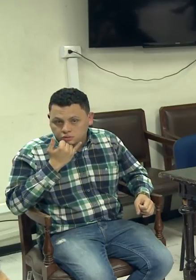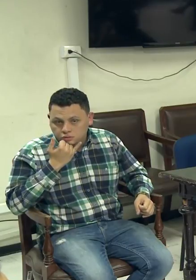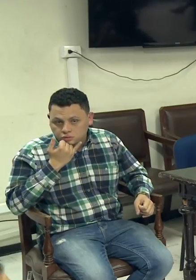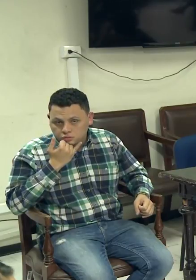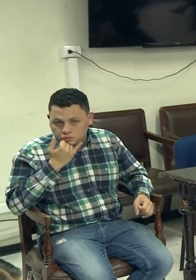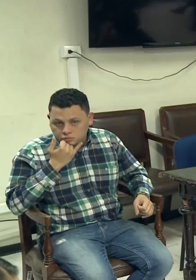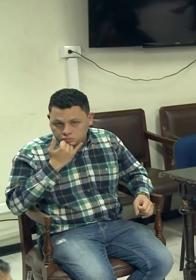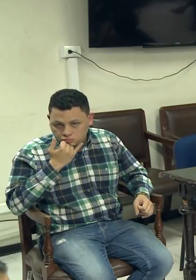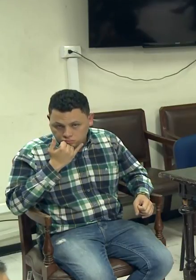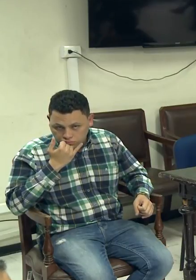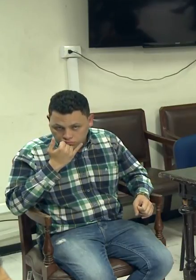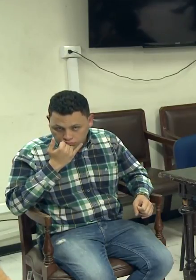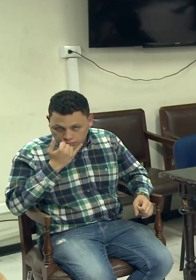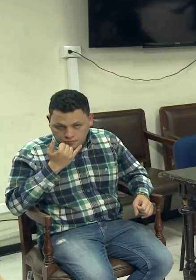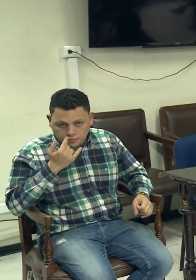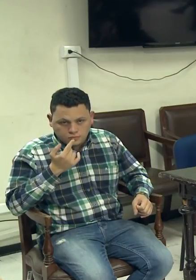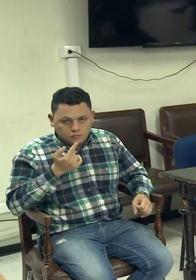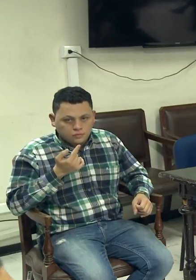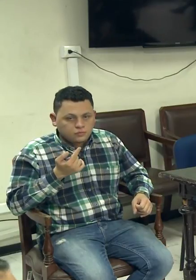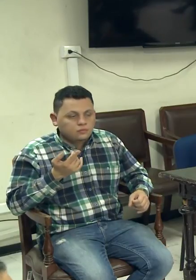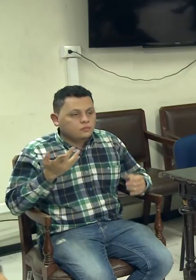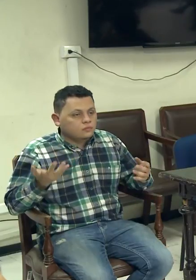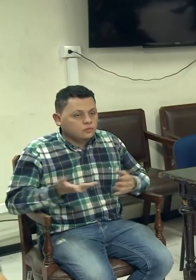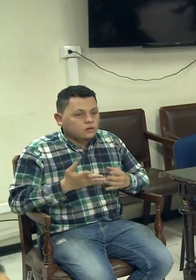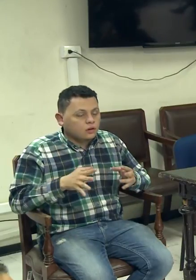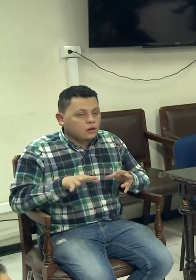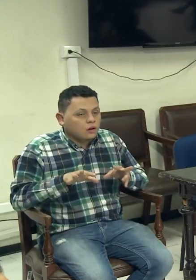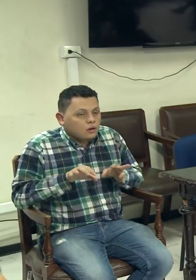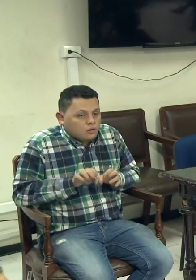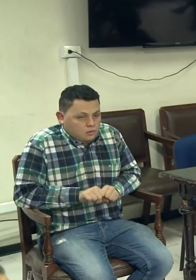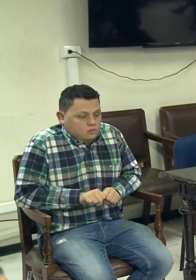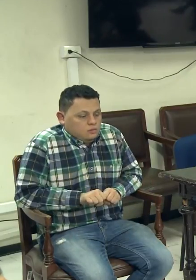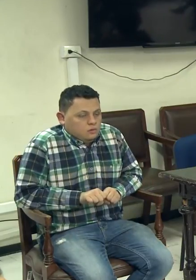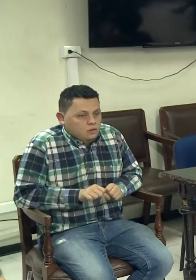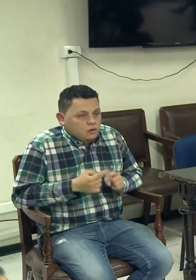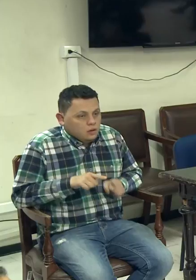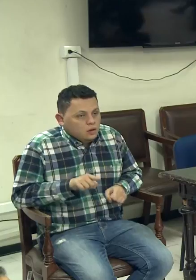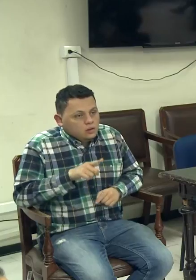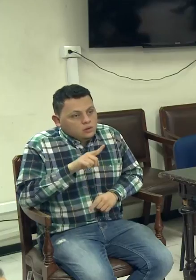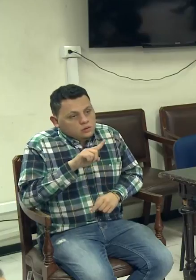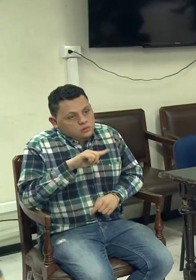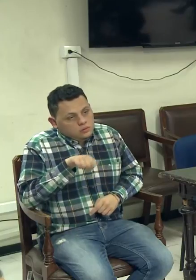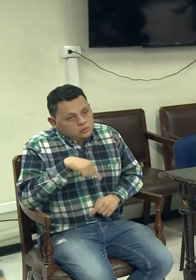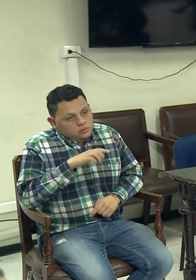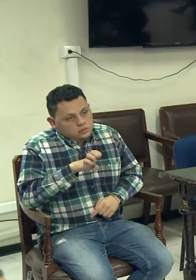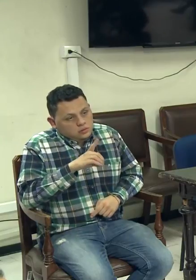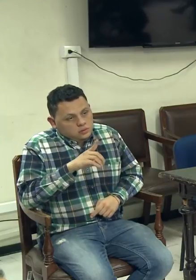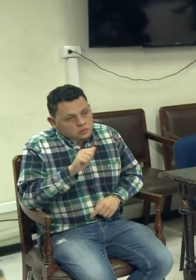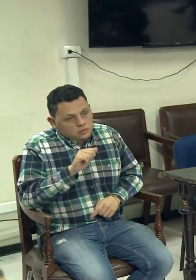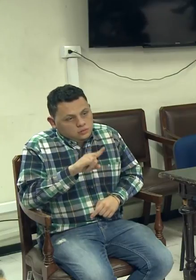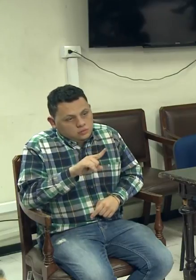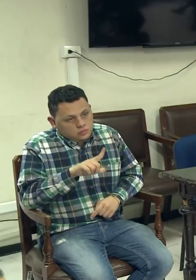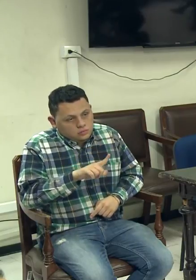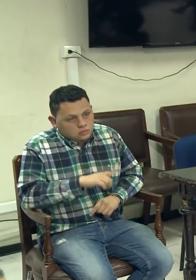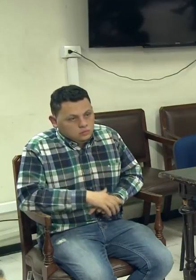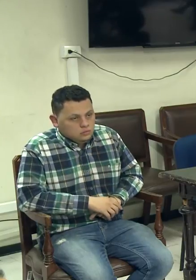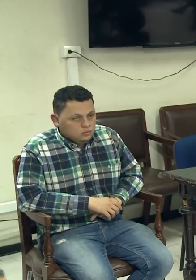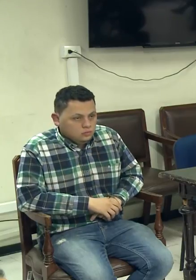cuando le dijimos a Enrique, acógete a la CEDAW, ¿sabes qué nos pudo